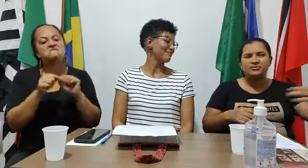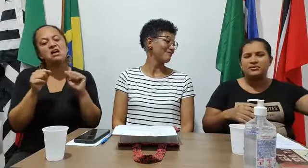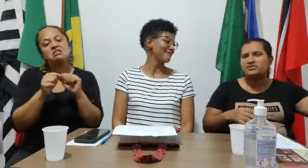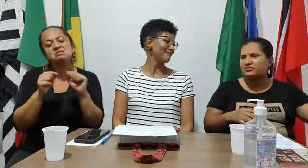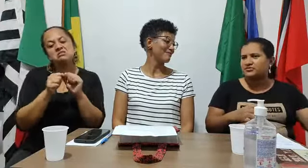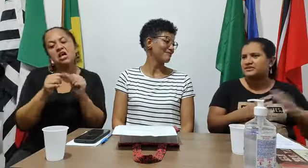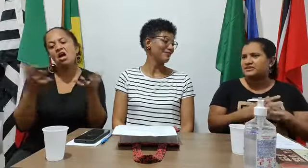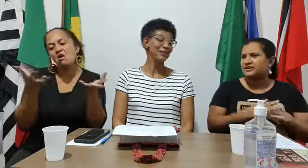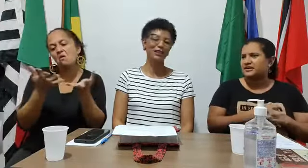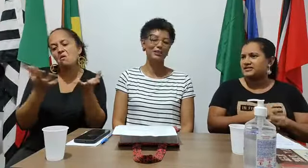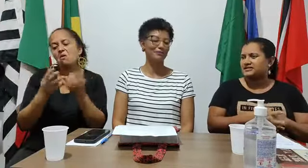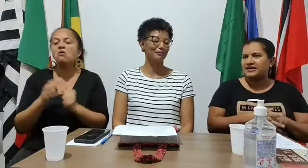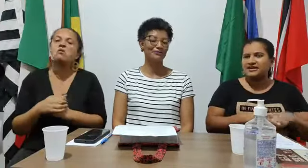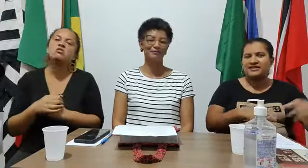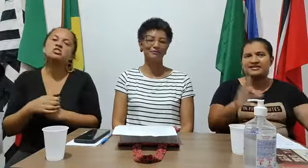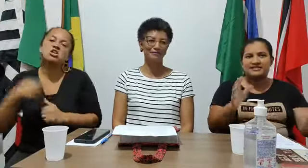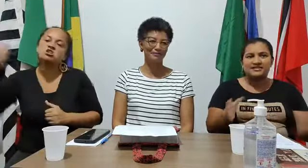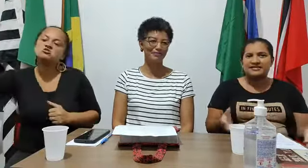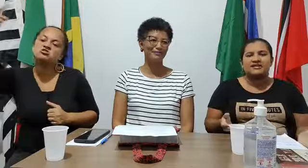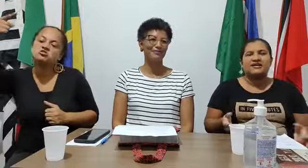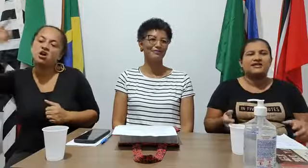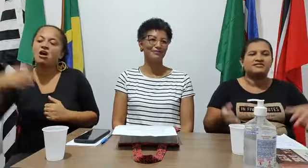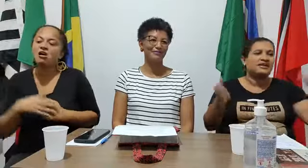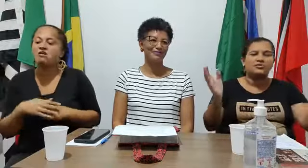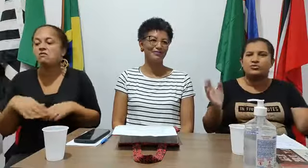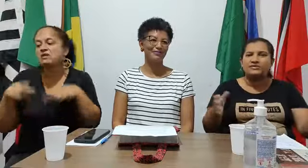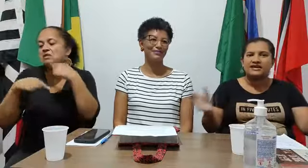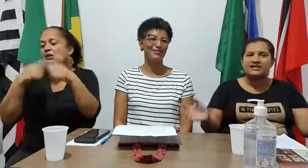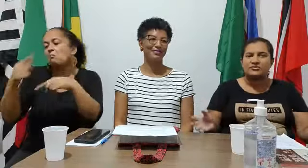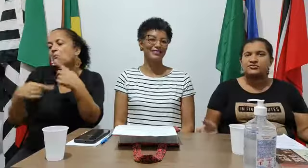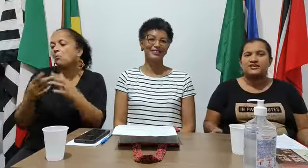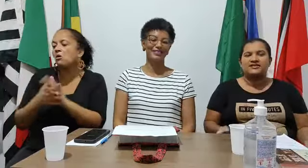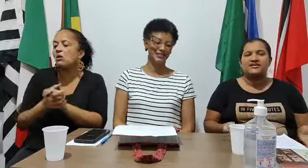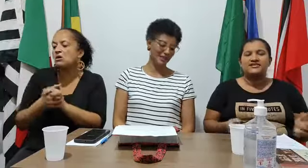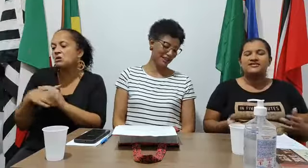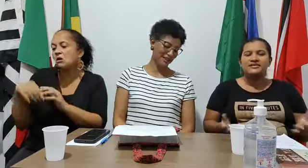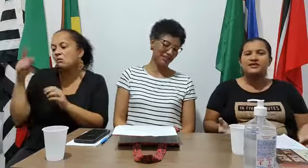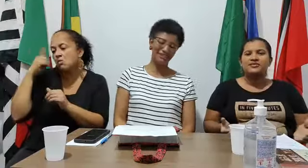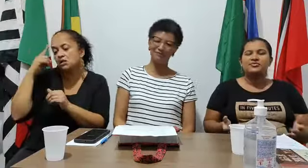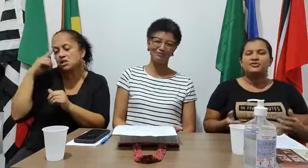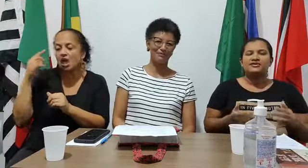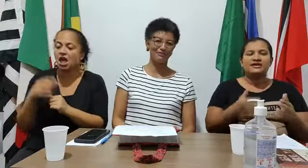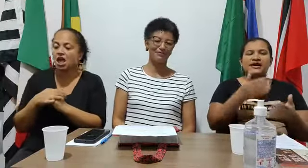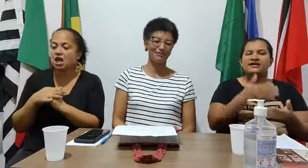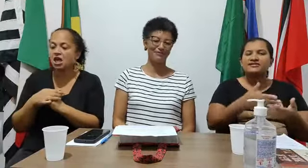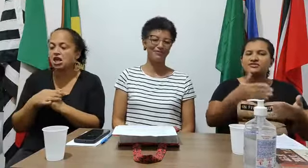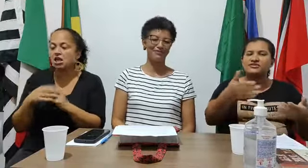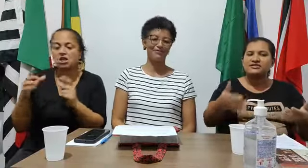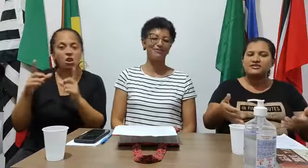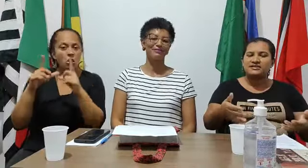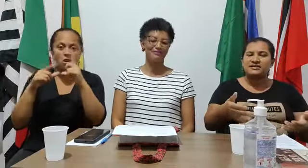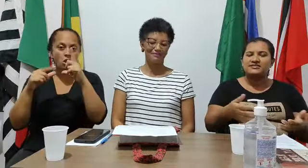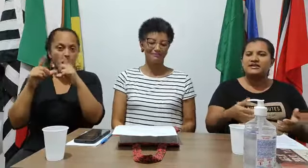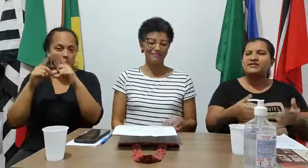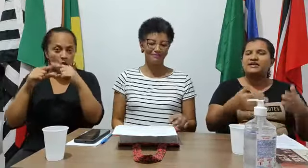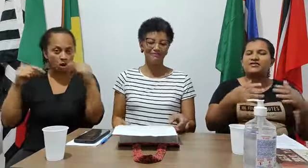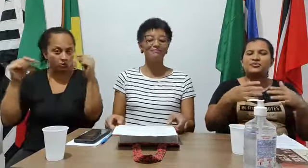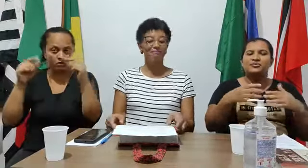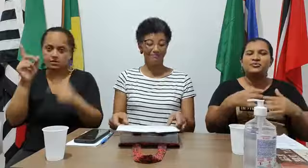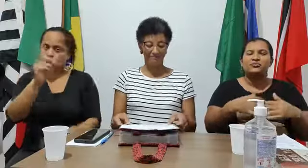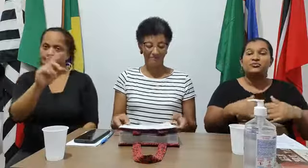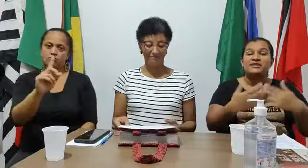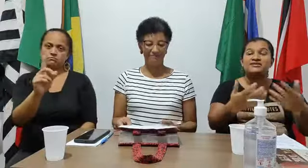e depois eu vou fazer a lua, a terra, não sei. Não. Cada dia, né, teve